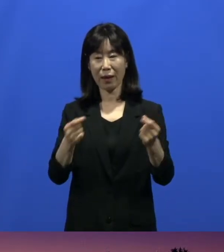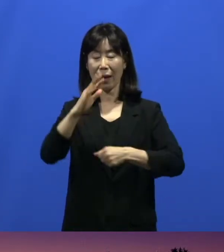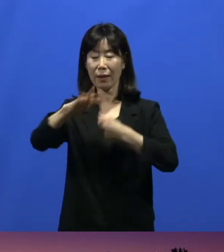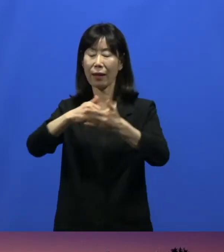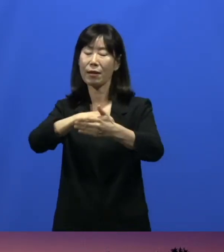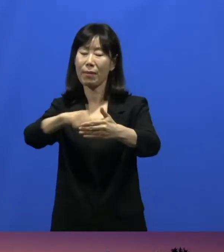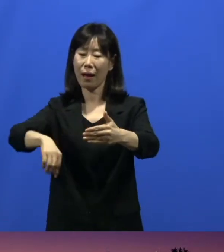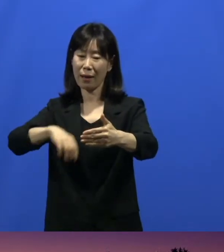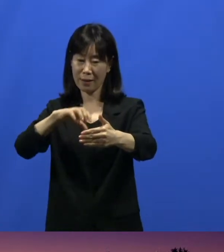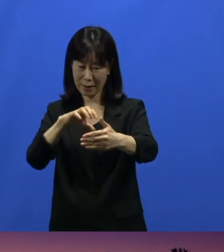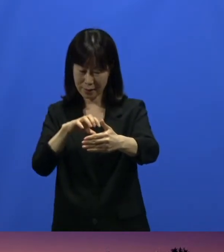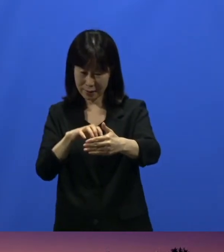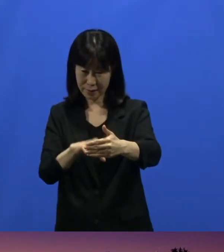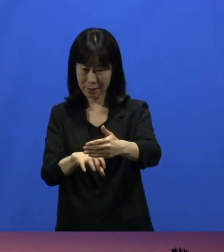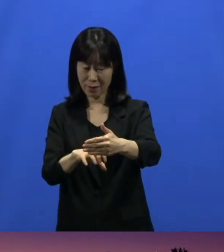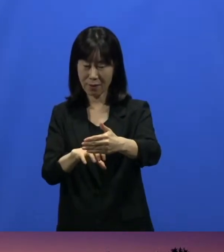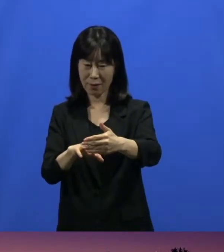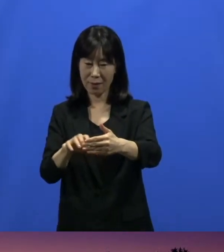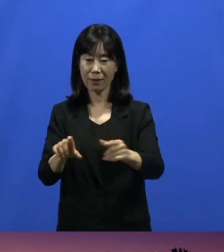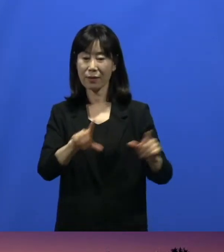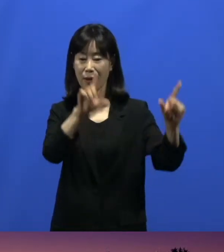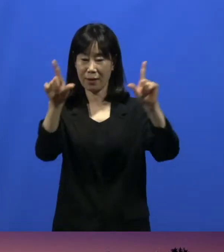안에서